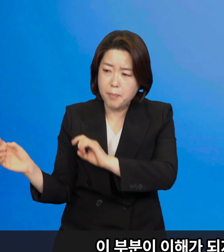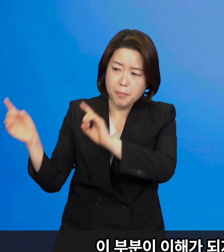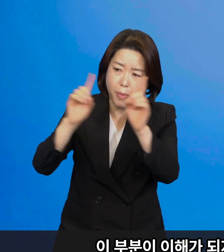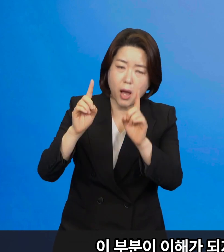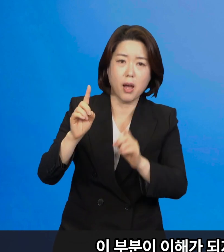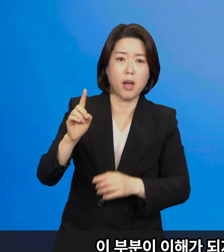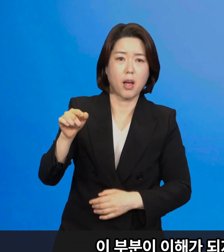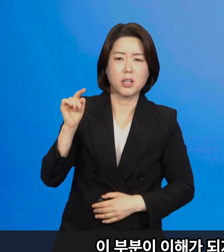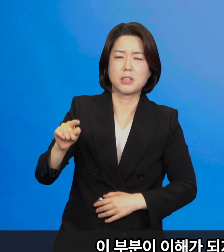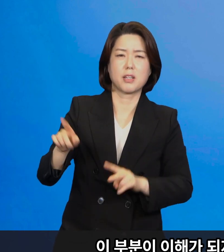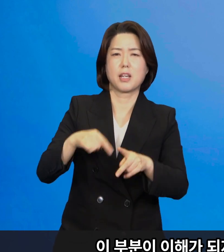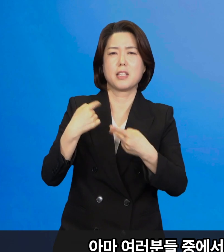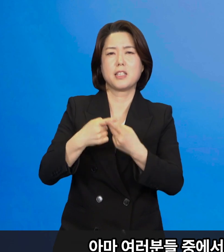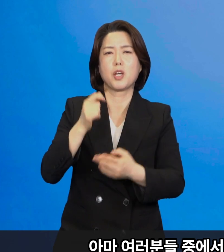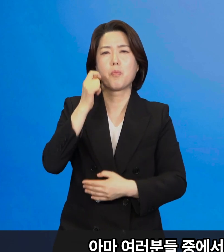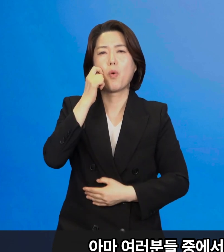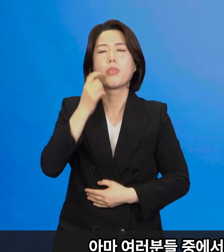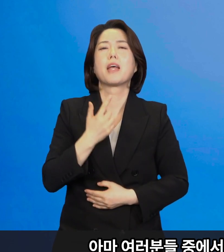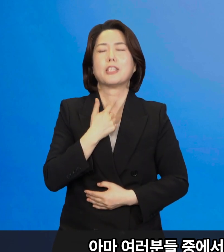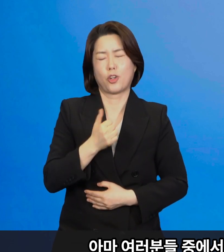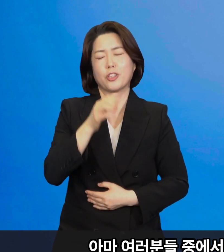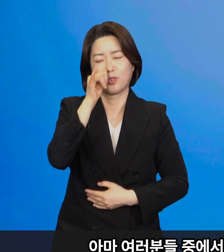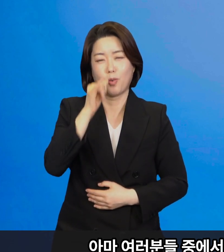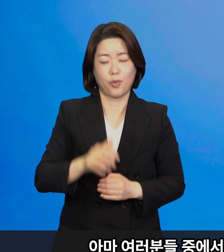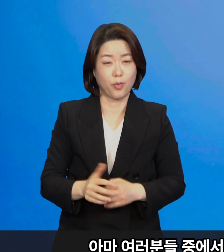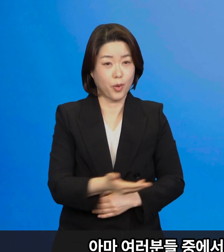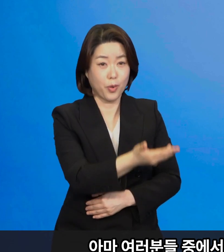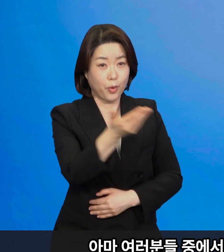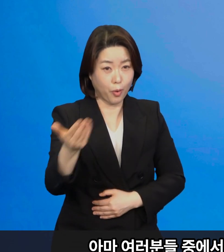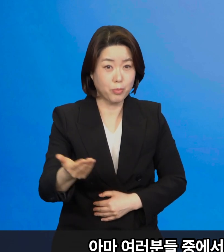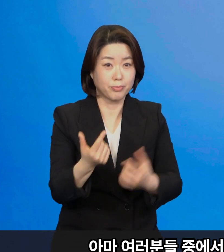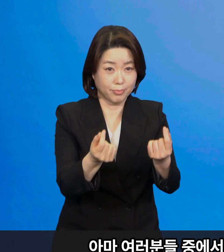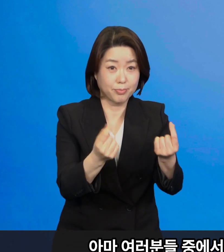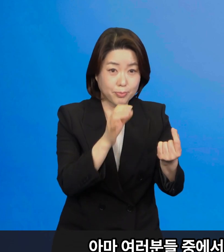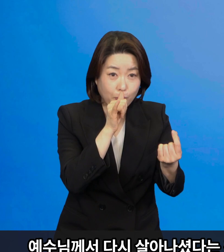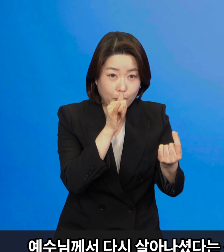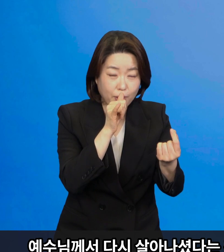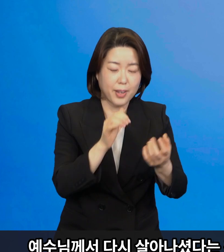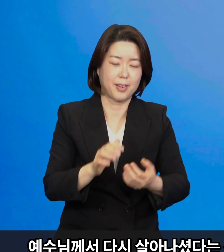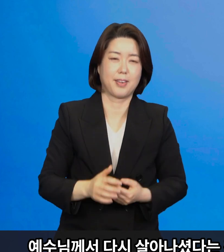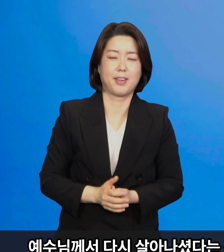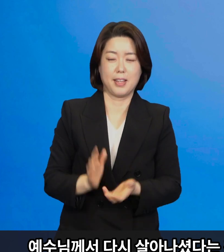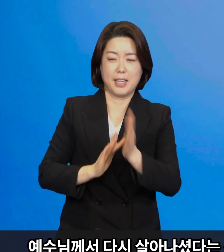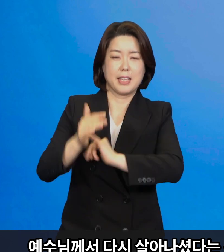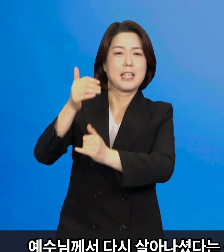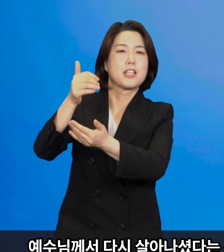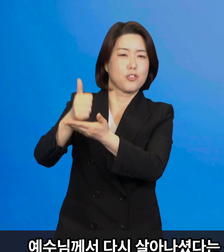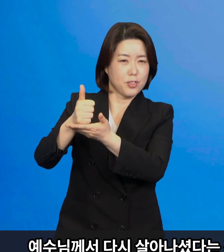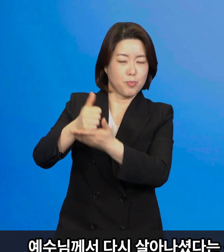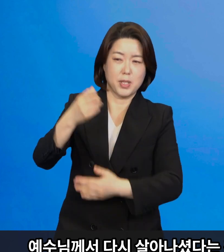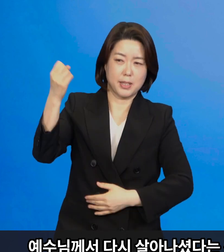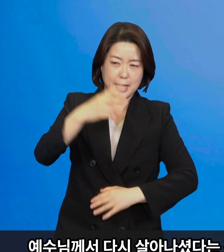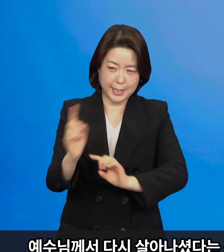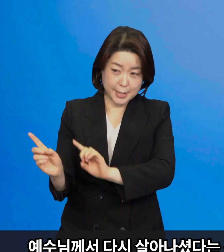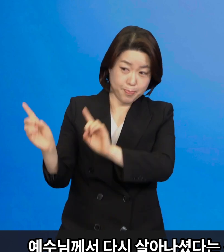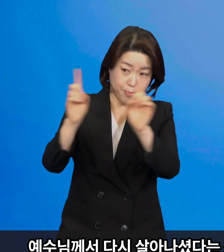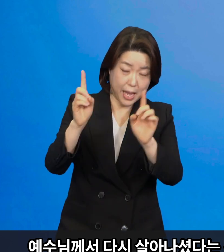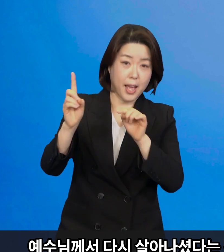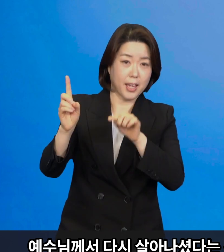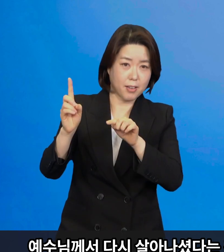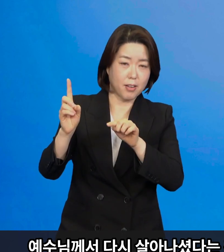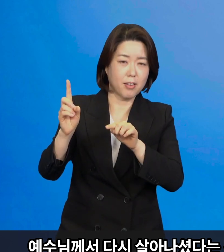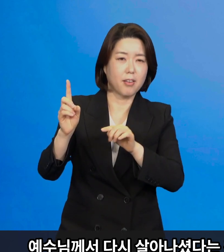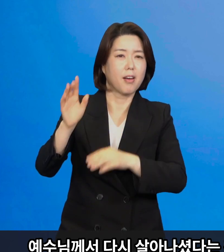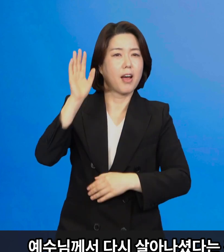되지 않은 적이 있었습니다. 아마 여러분들 중에서도 그런 분이 계실 거예요. 예수님께서 다시 살아나셨다는 것은 더